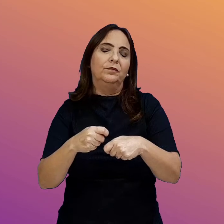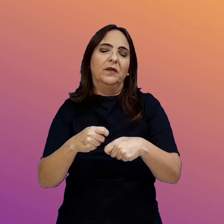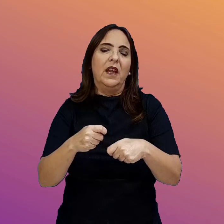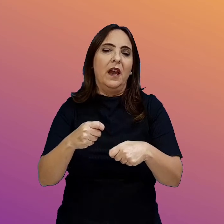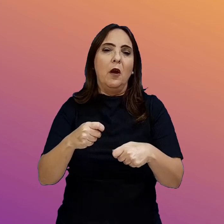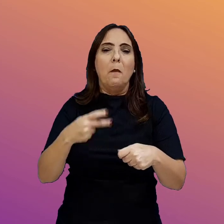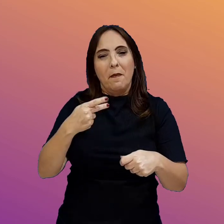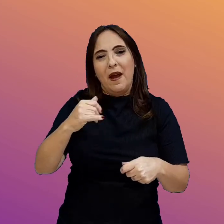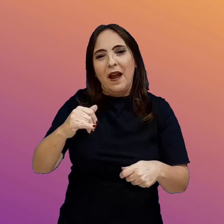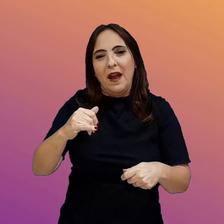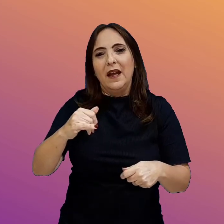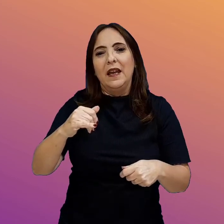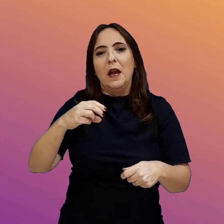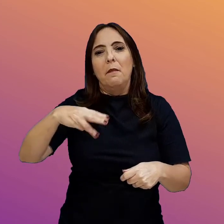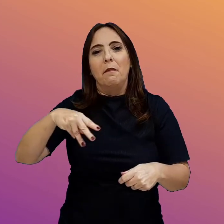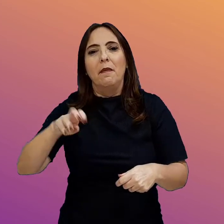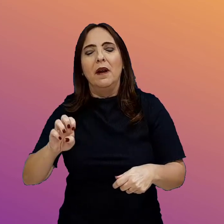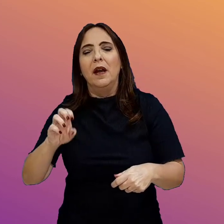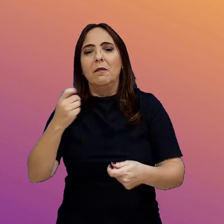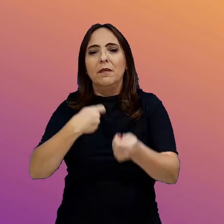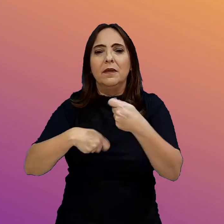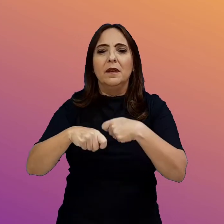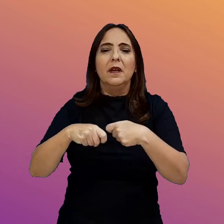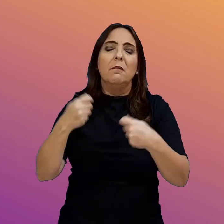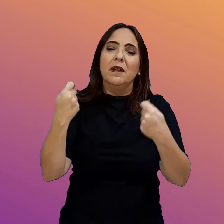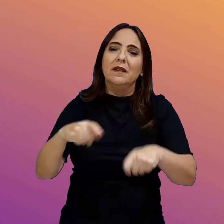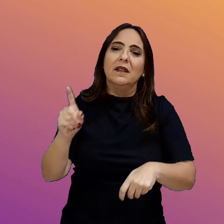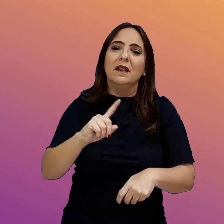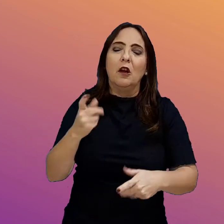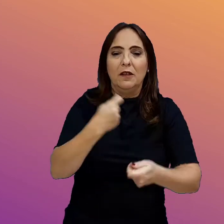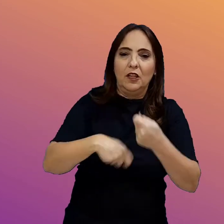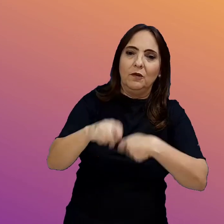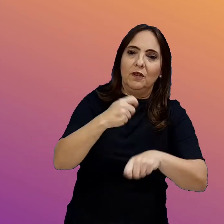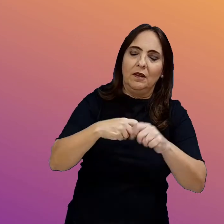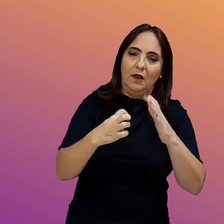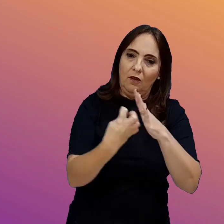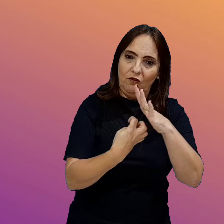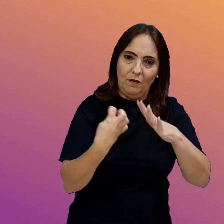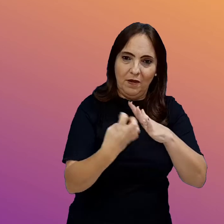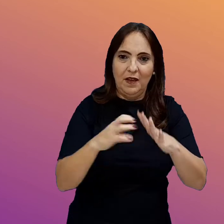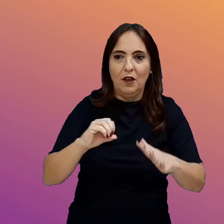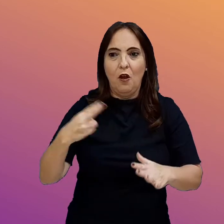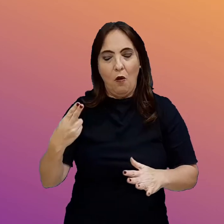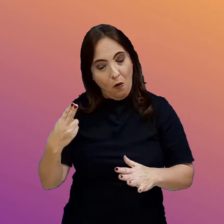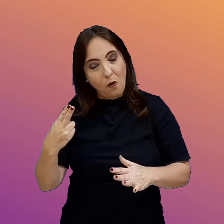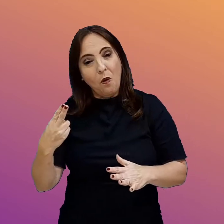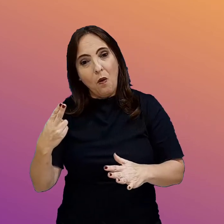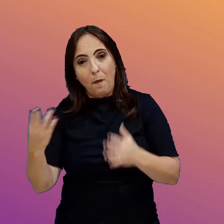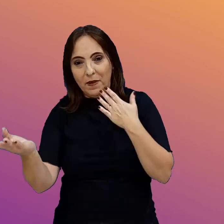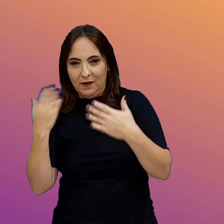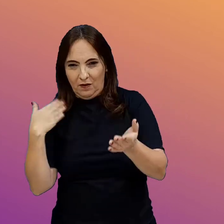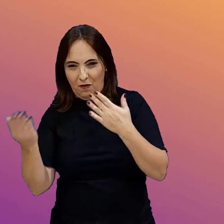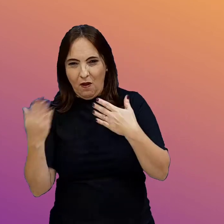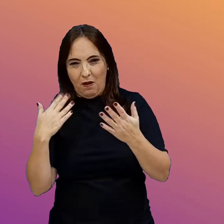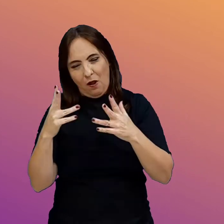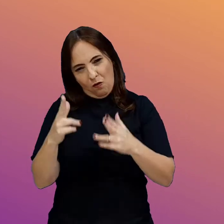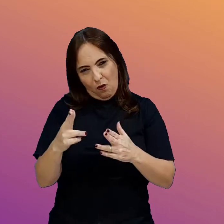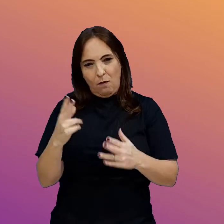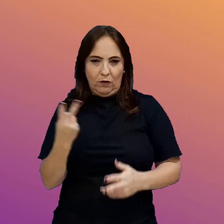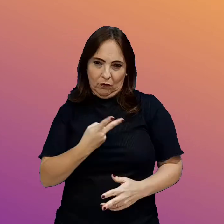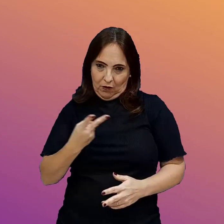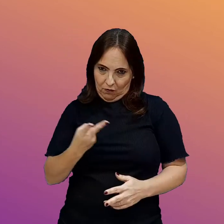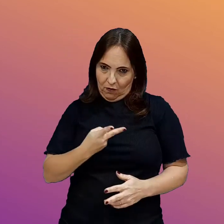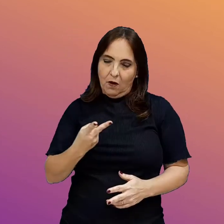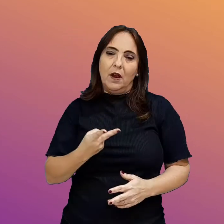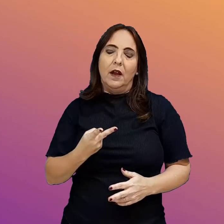psicóloga para auxiliar os filhos, mas um mínimo de treinamento e de busca de conhecimento